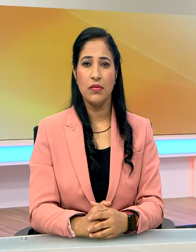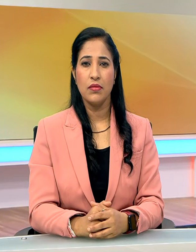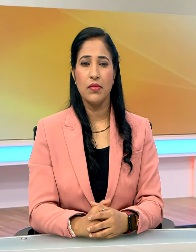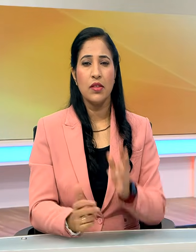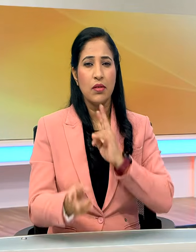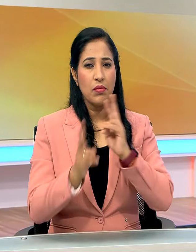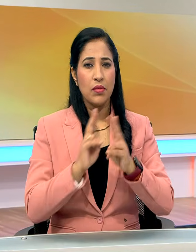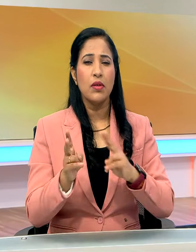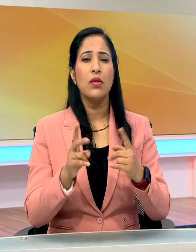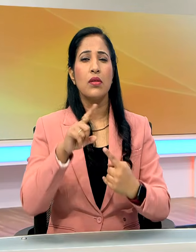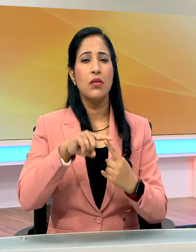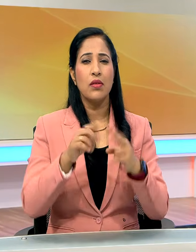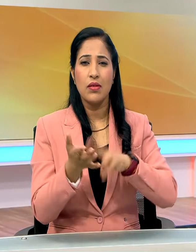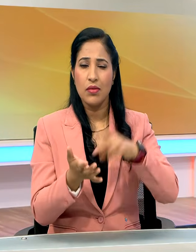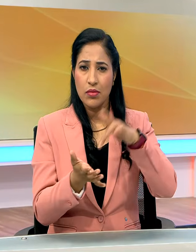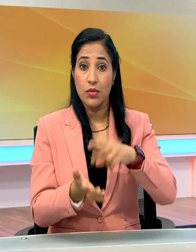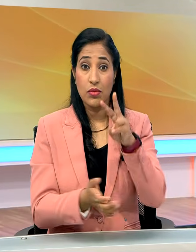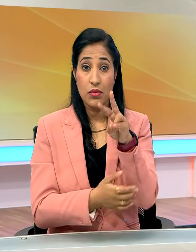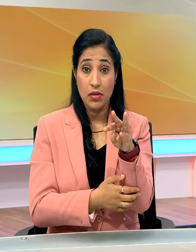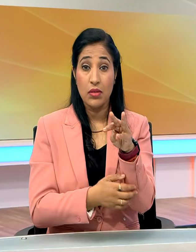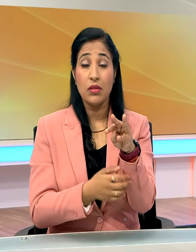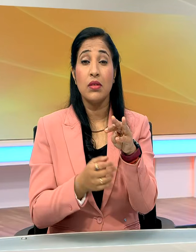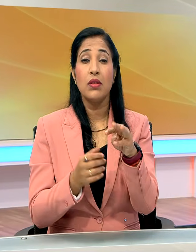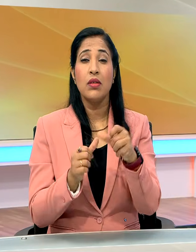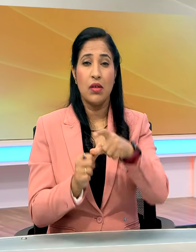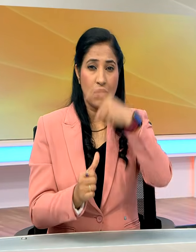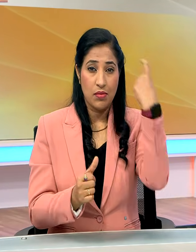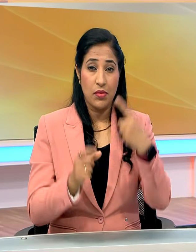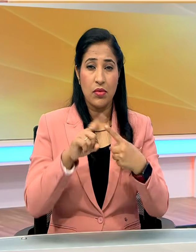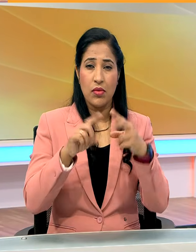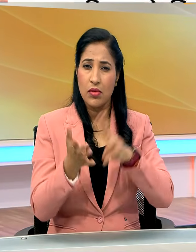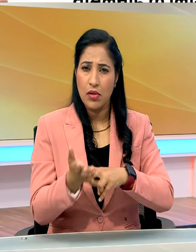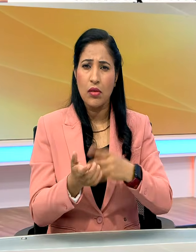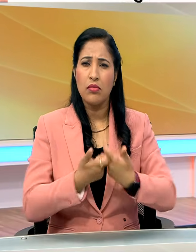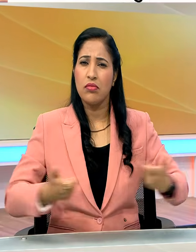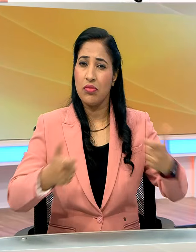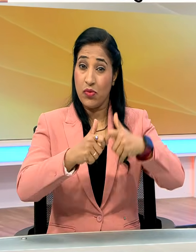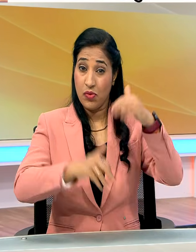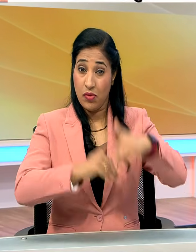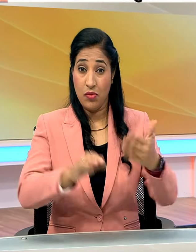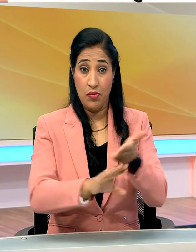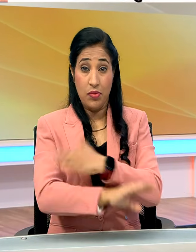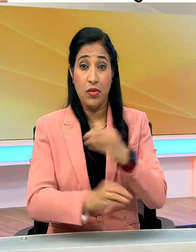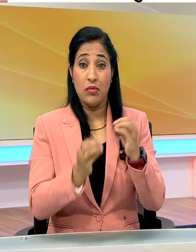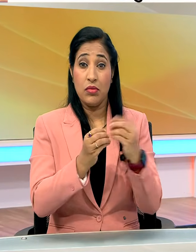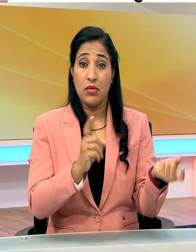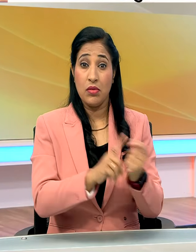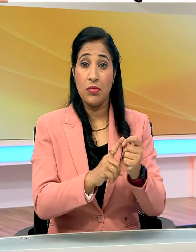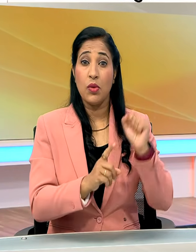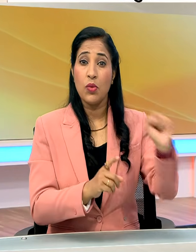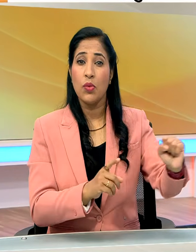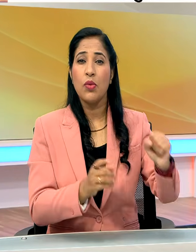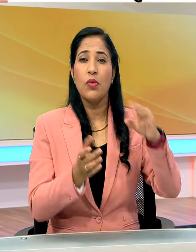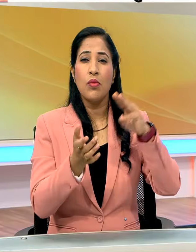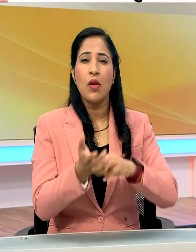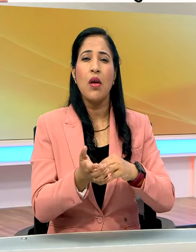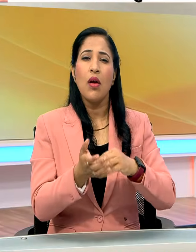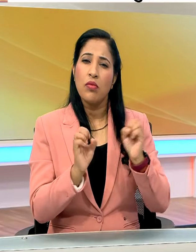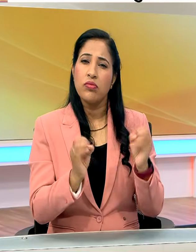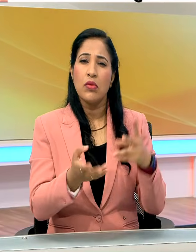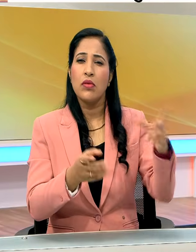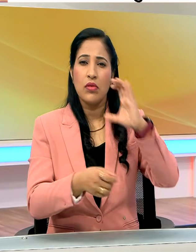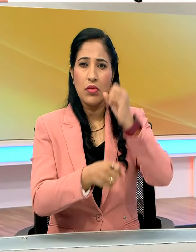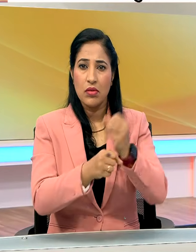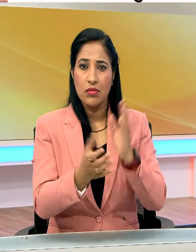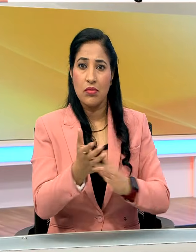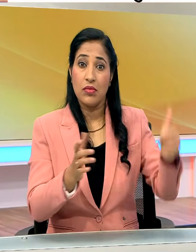और बात करते हैं तमिलनाडु की भी। 23 अप्रैल को तमिलनाडु में विधानसभा चुनाव से पहले भाजपा ने अपना मैनिफेस्टो जारी कर दिया है। केंद्रीय मंत्री